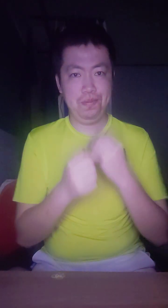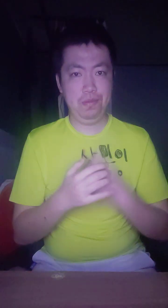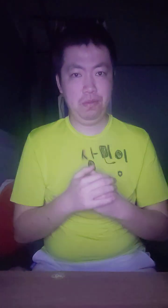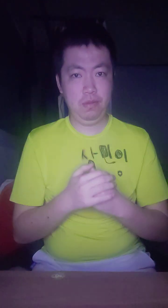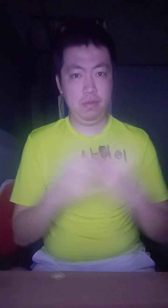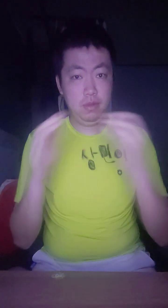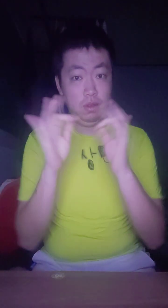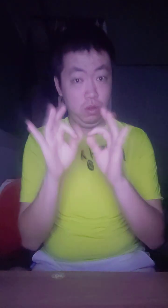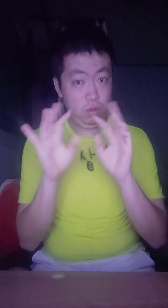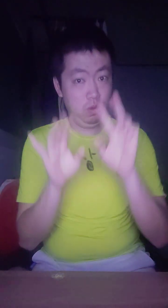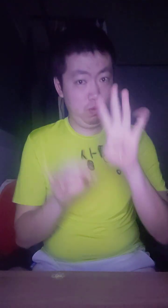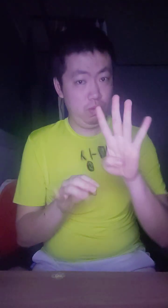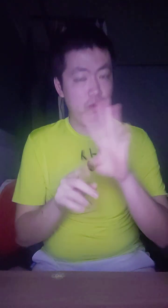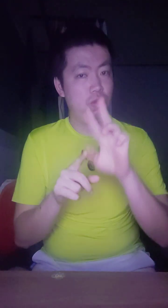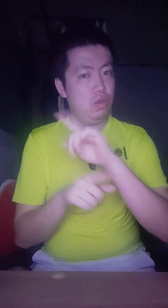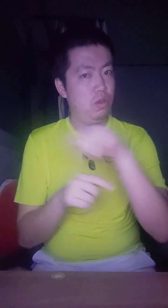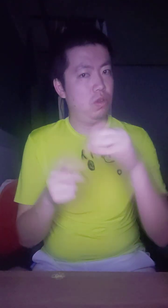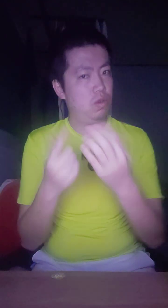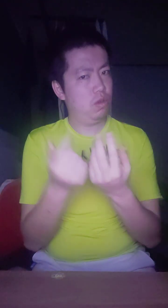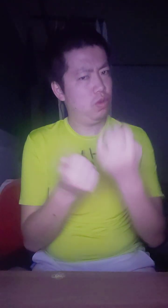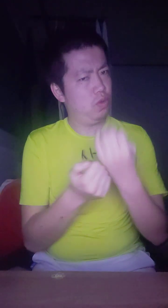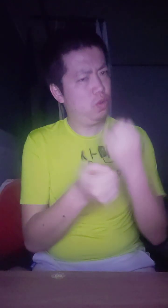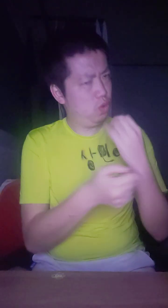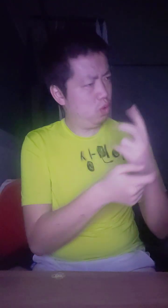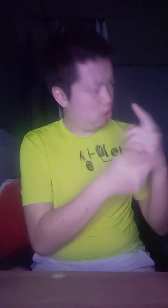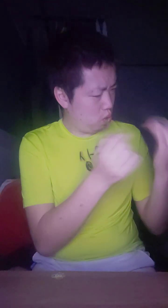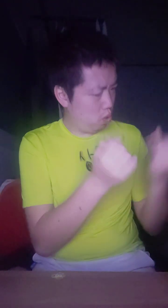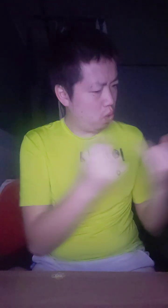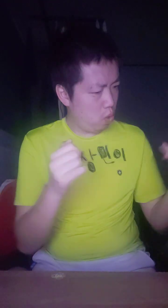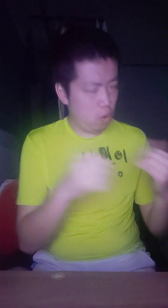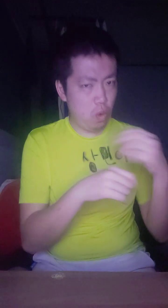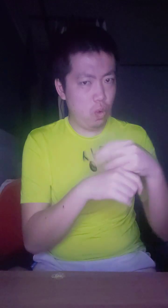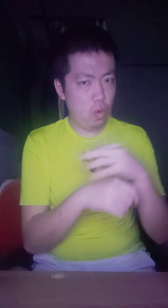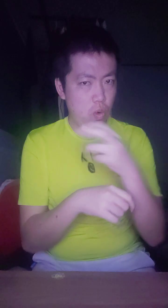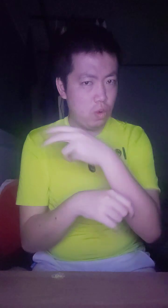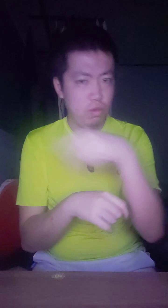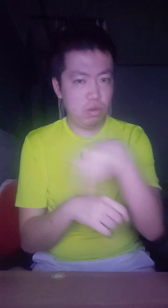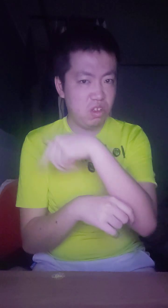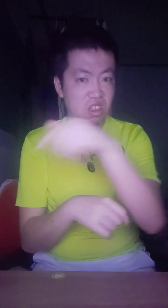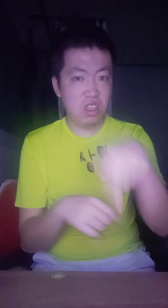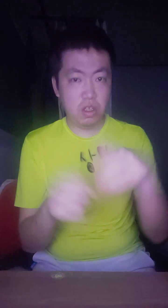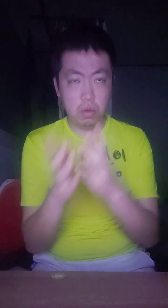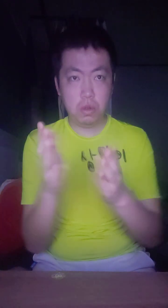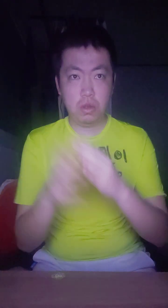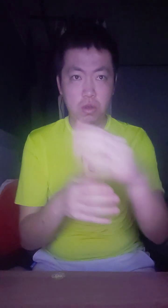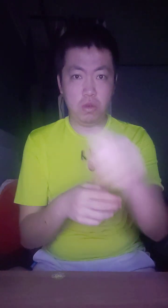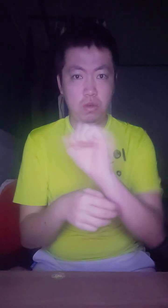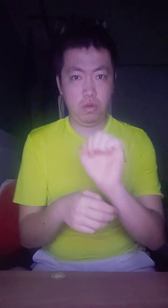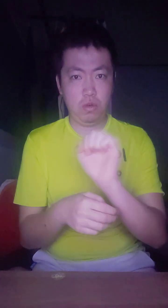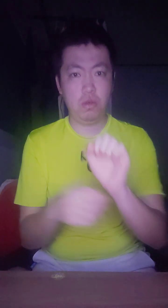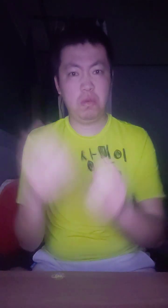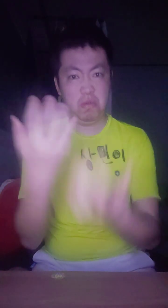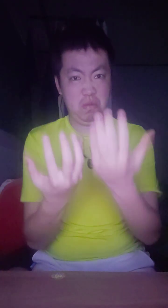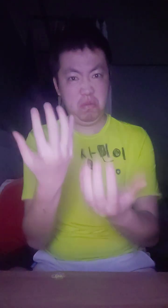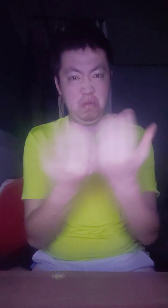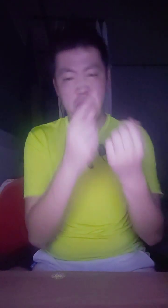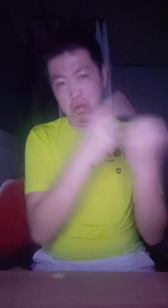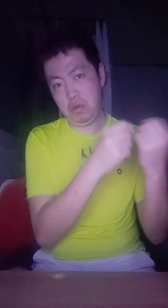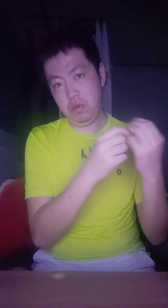저녁 7시 40분쯤 수도권 제1순환고속도로 장수나들목 근처를 달리던 승용차에 불이 붙었다 20분